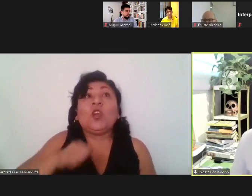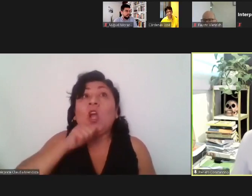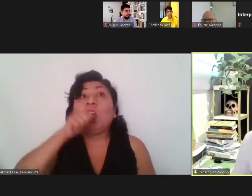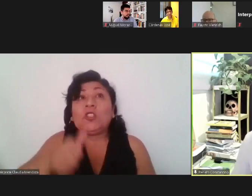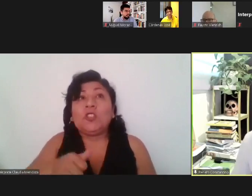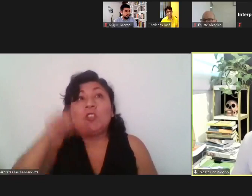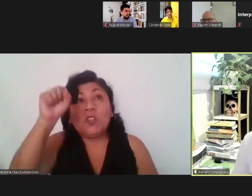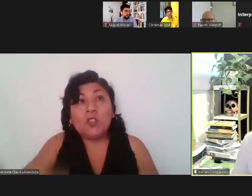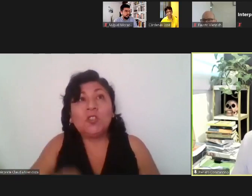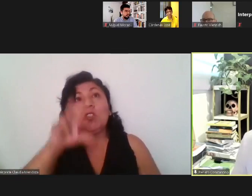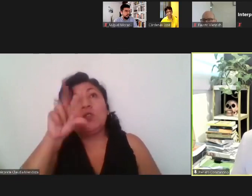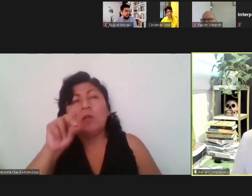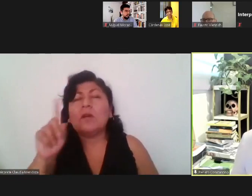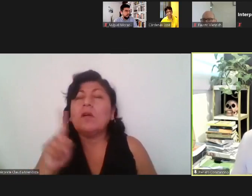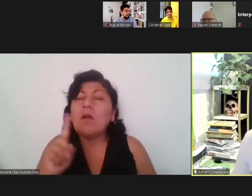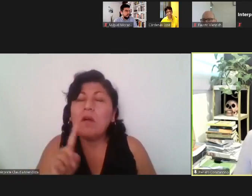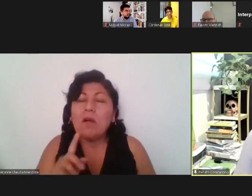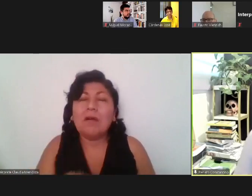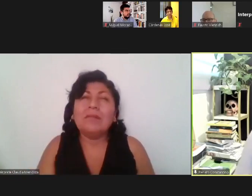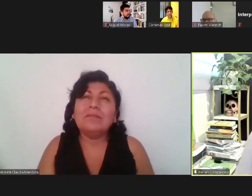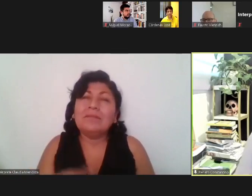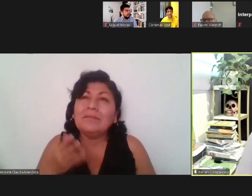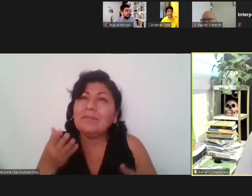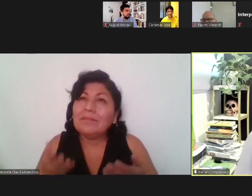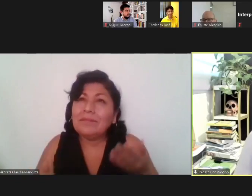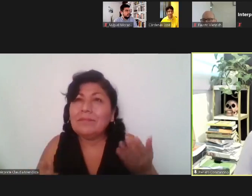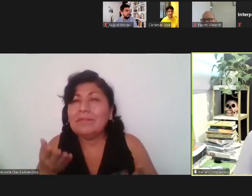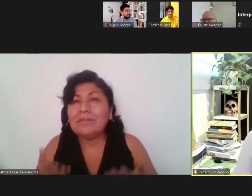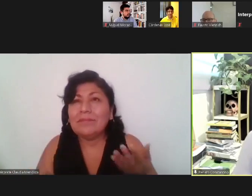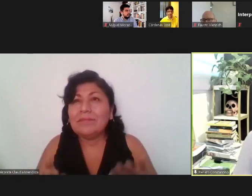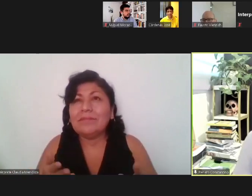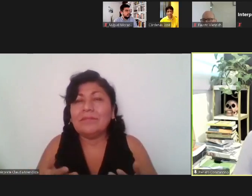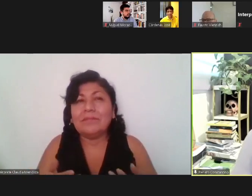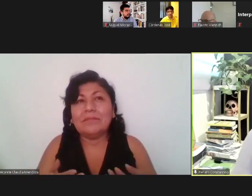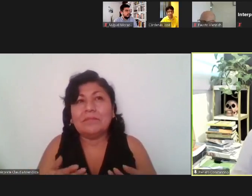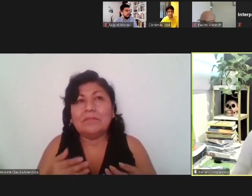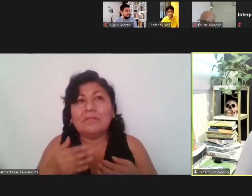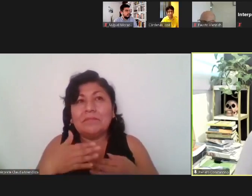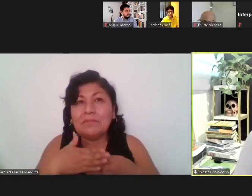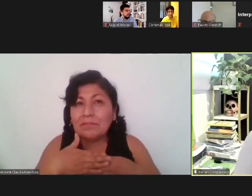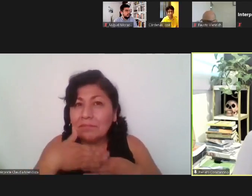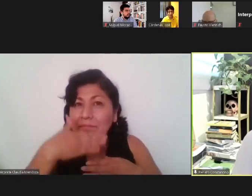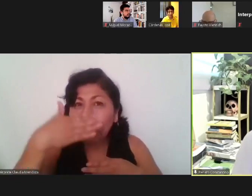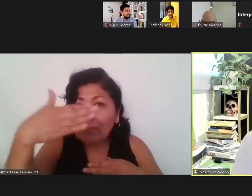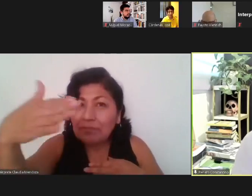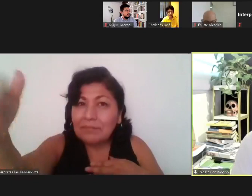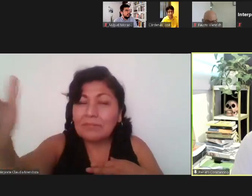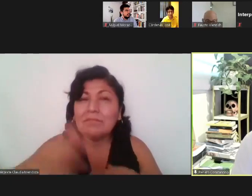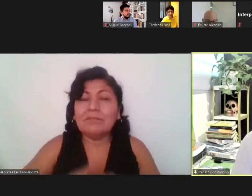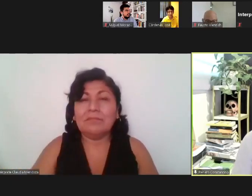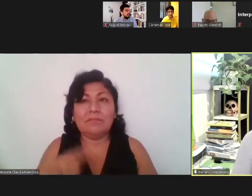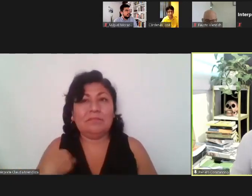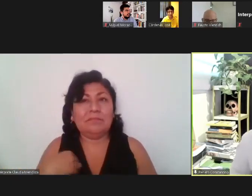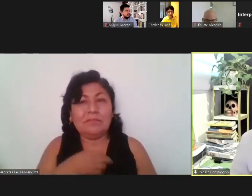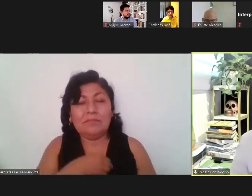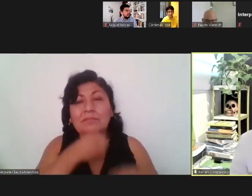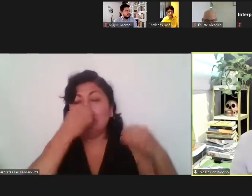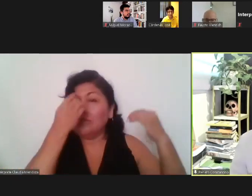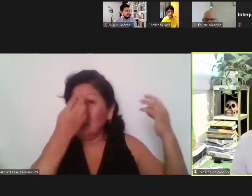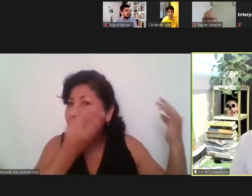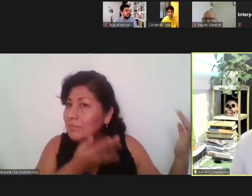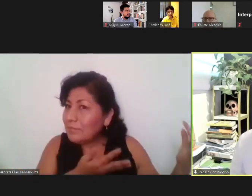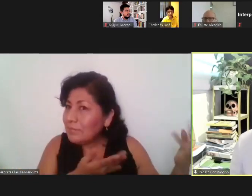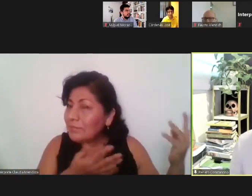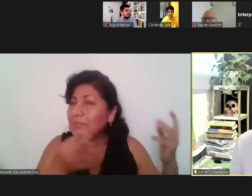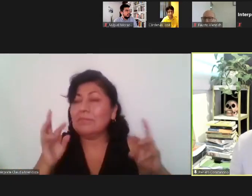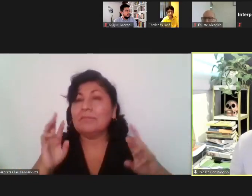no, porque lo más probable es que en el transcurso de algunos, o sea, o en todo caso, lo esperable es que en el transcurso